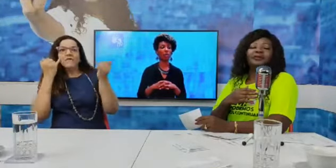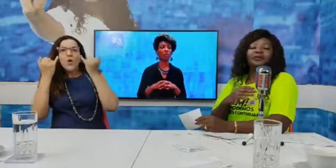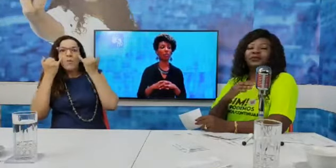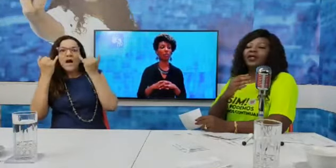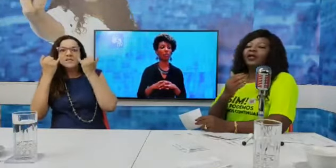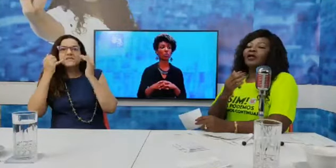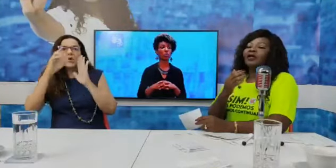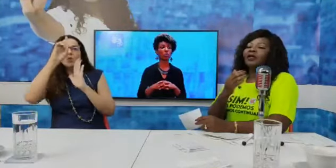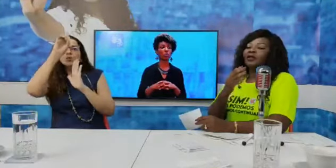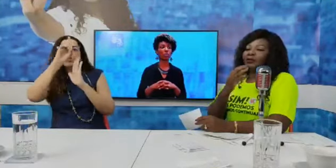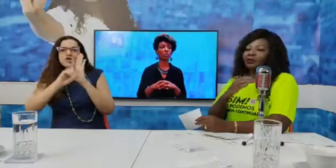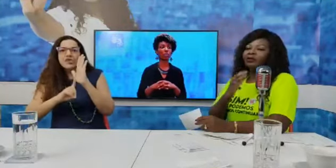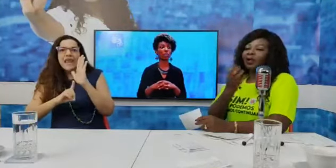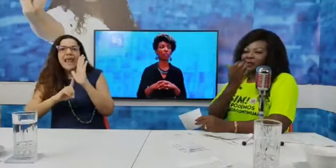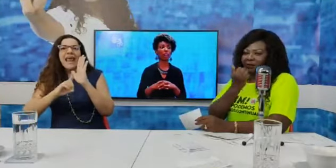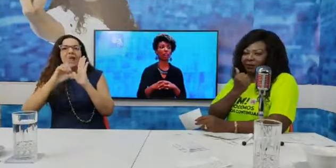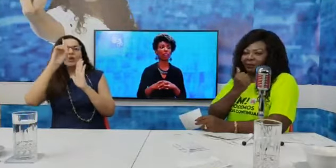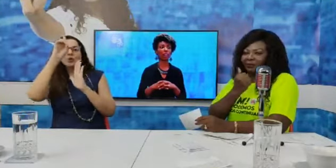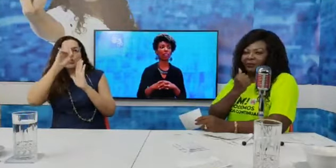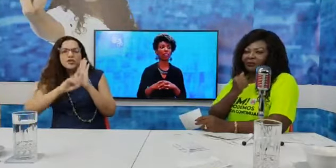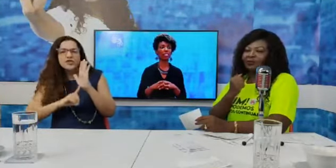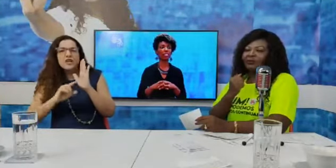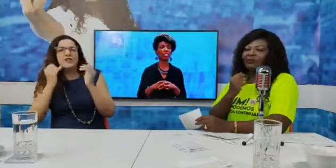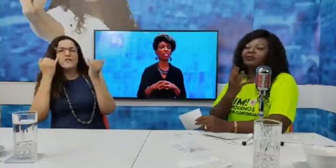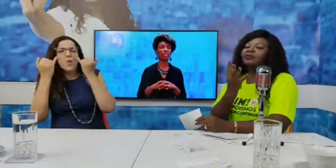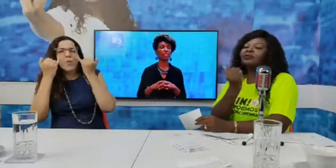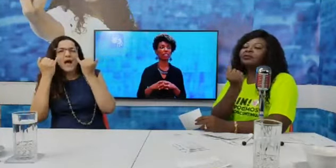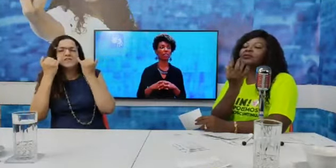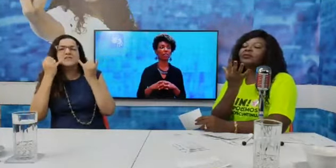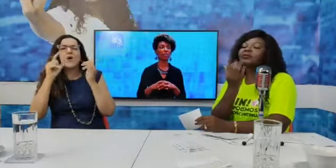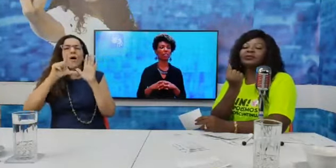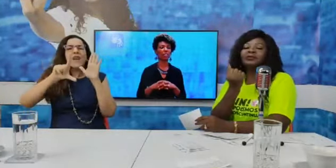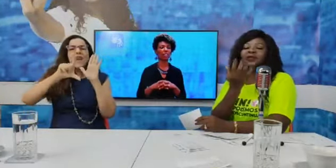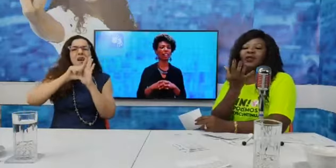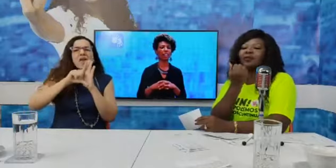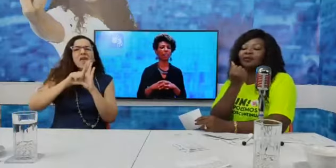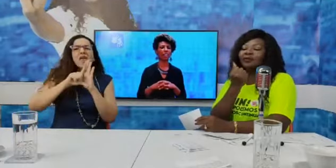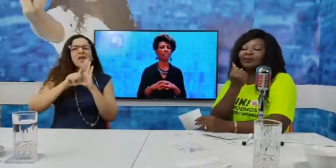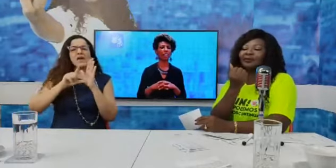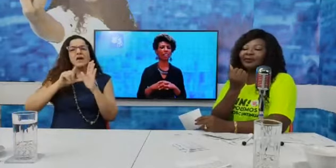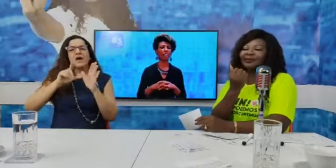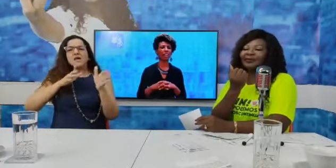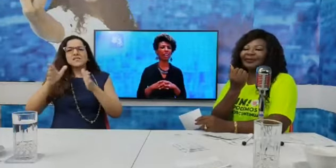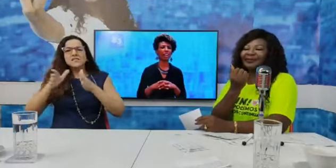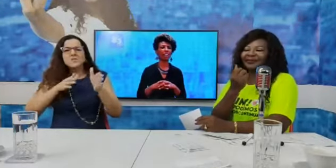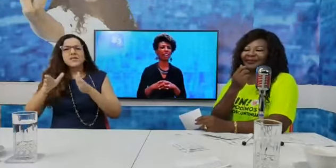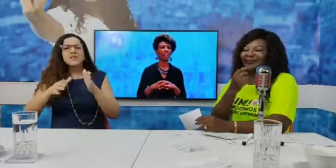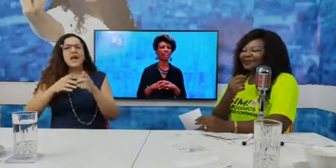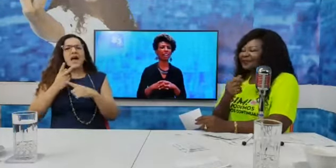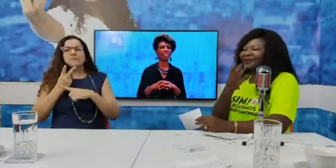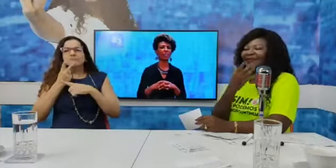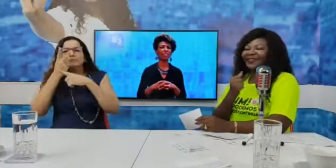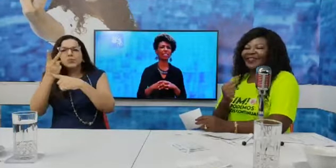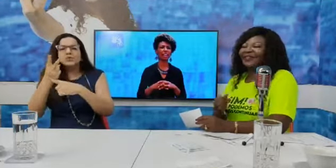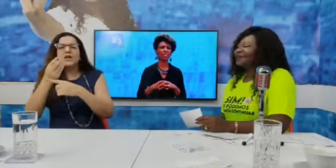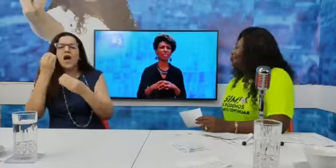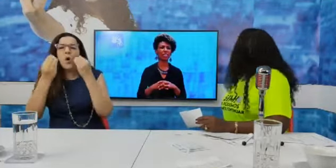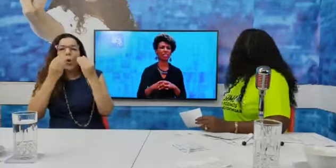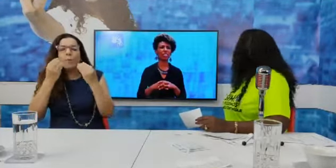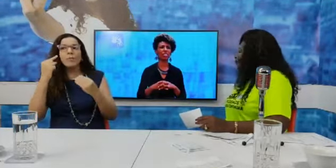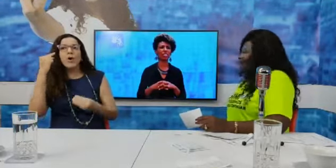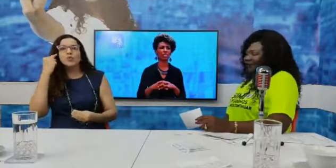colabora com o surdo, porque além de ter direito à informação, tem a lei de acessibilidade.